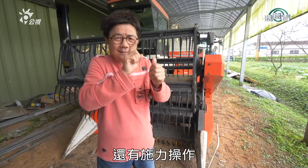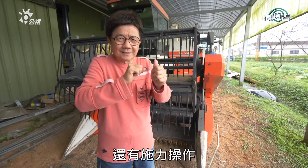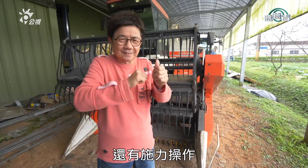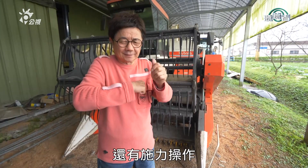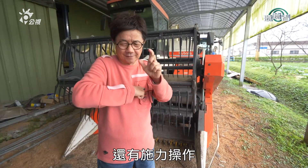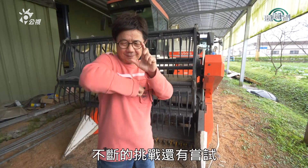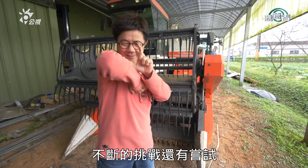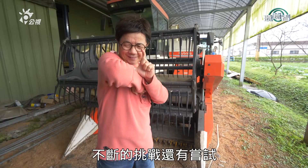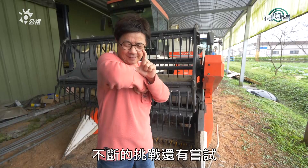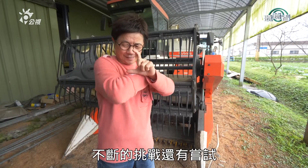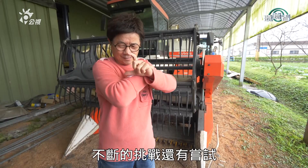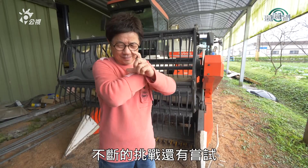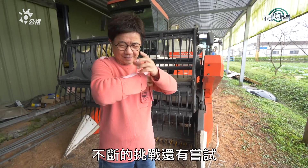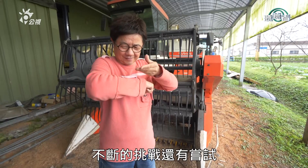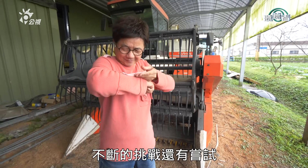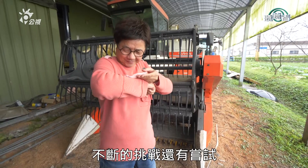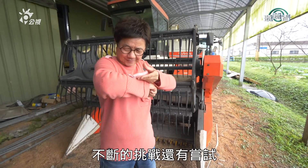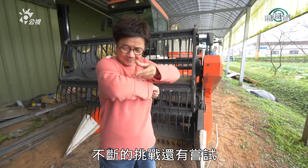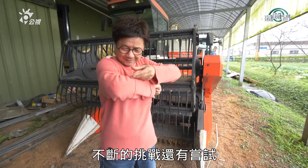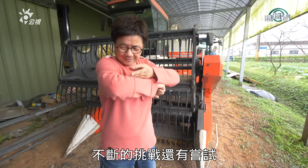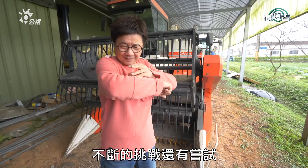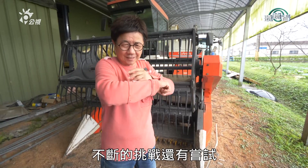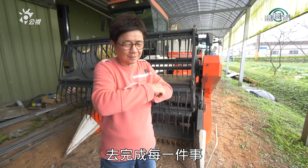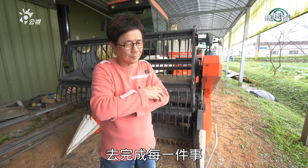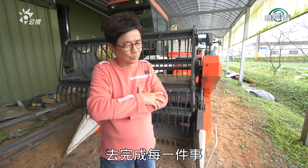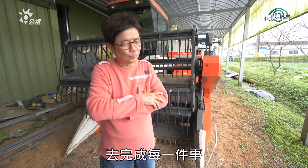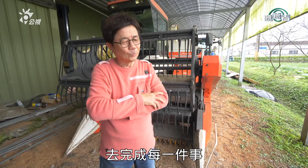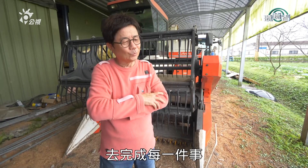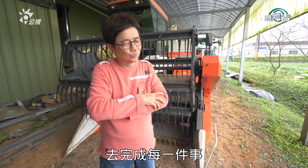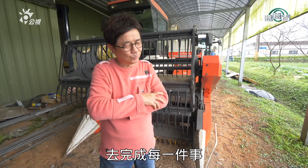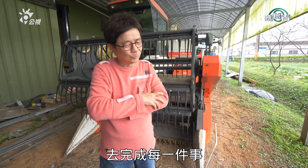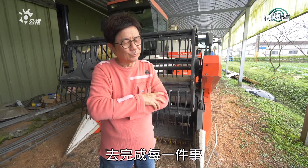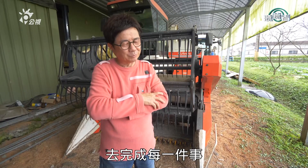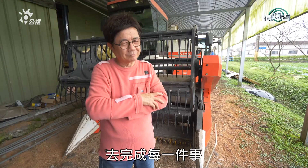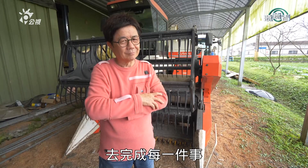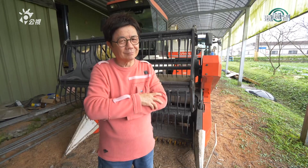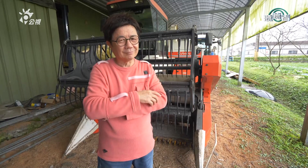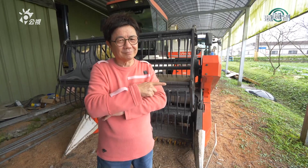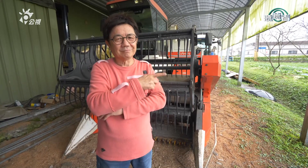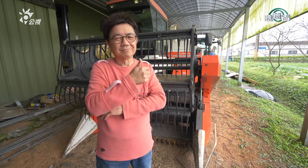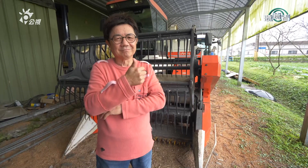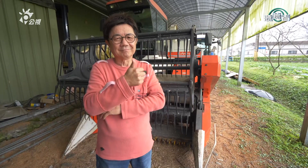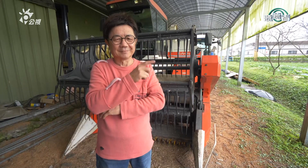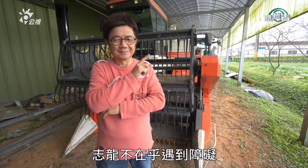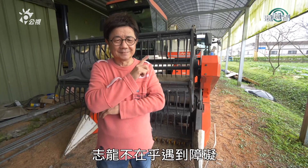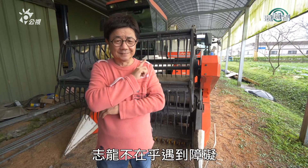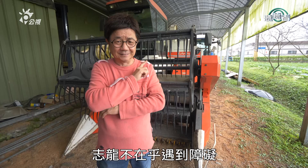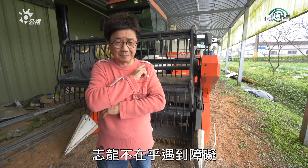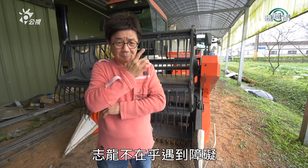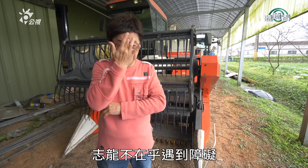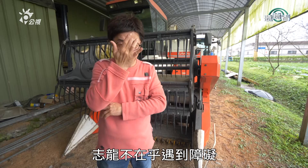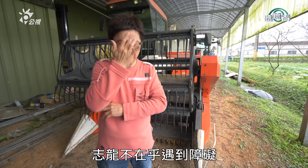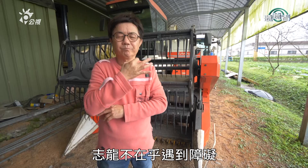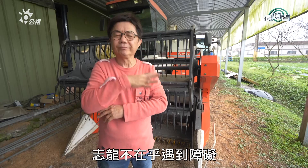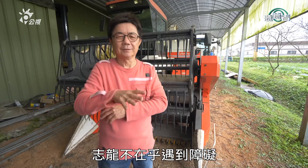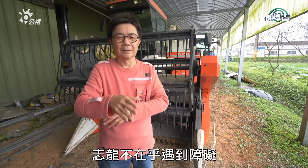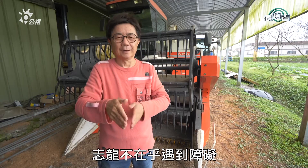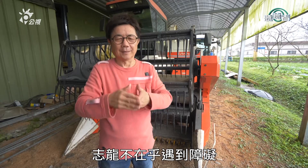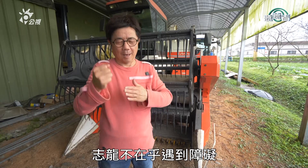操作，不断的挑战还有尝试去完成每一件事。哦，志龙不在乎遇到障碍，